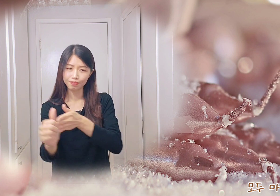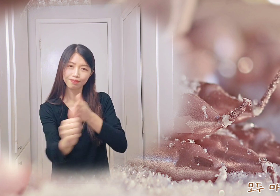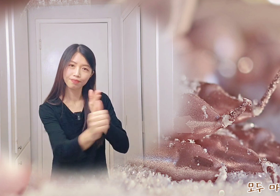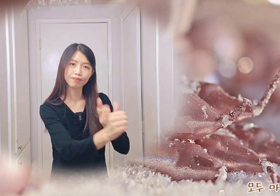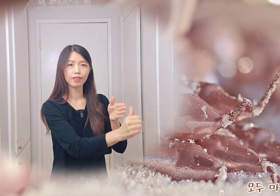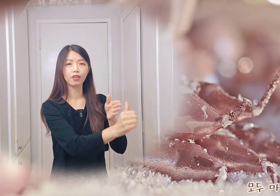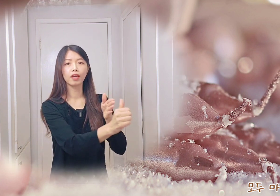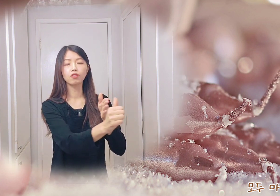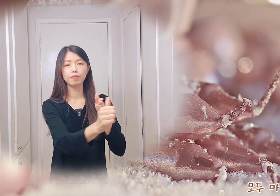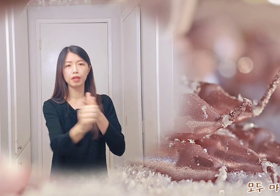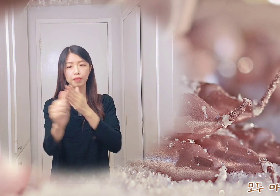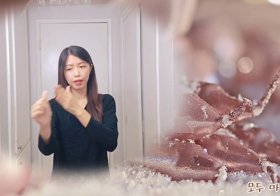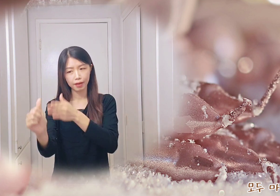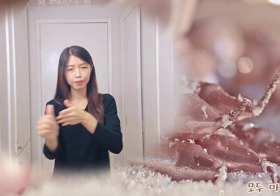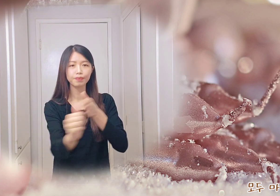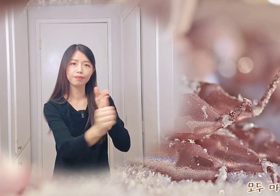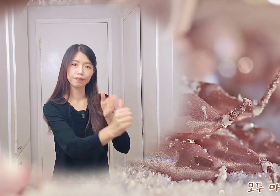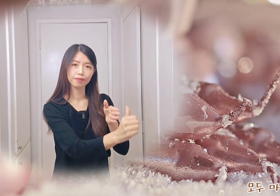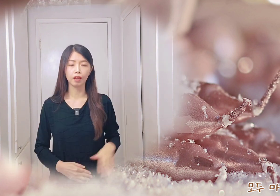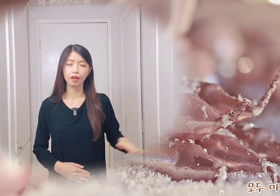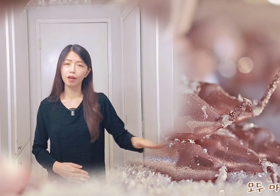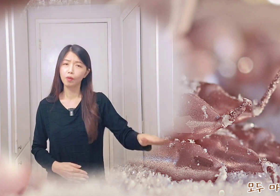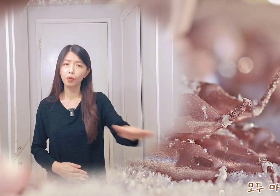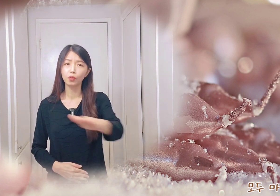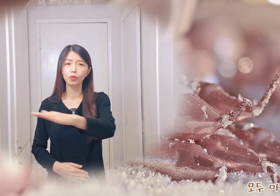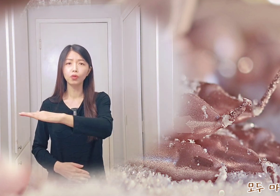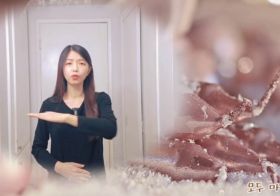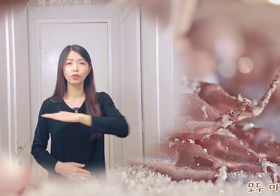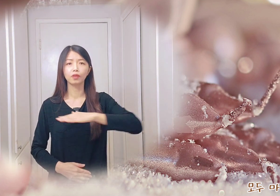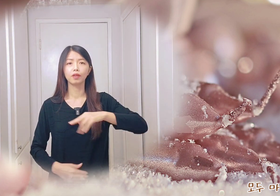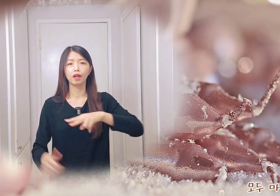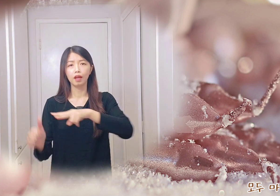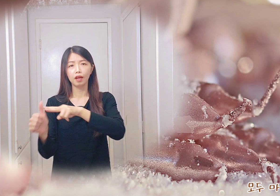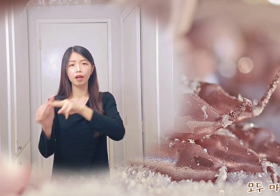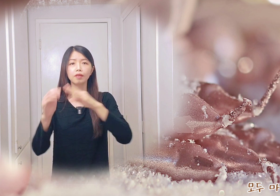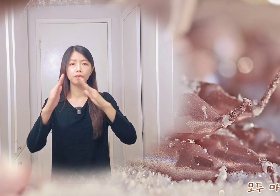의미로 이렇게 해주시면 됩니다. 모두